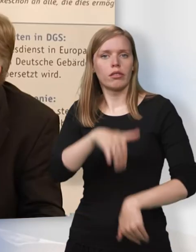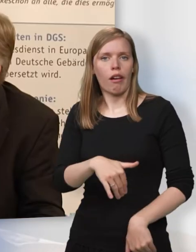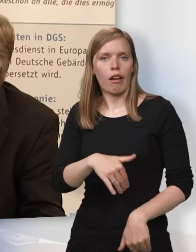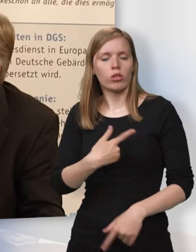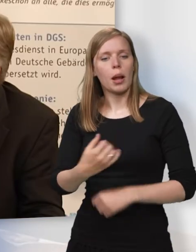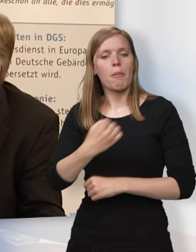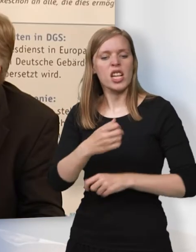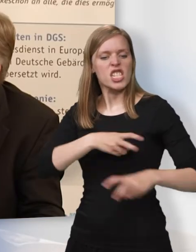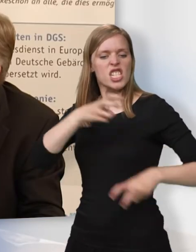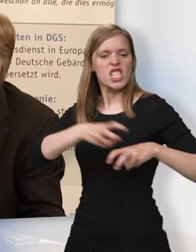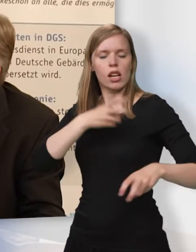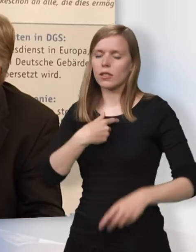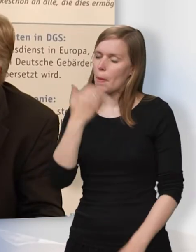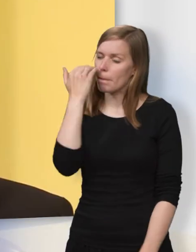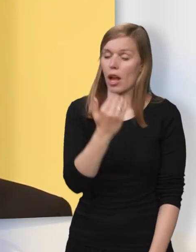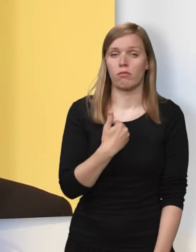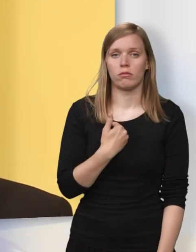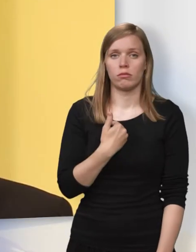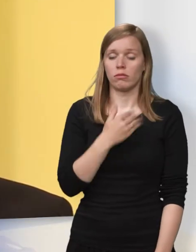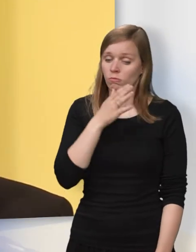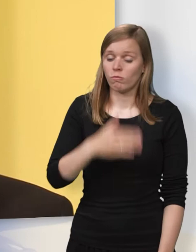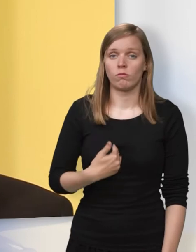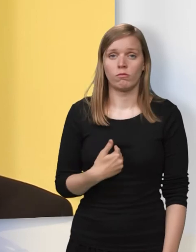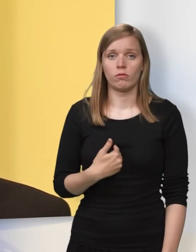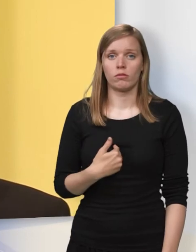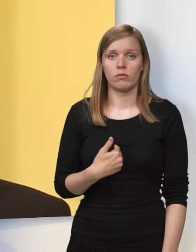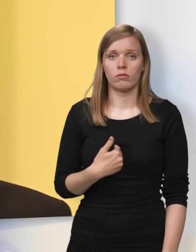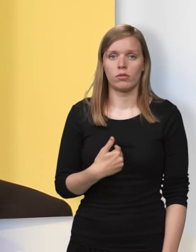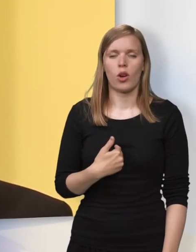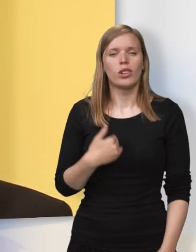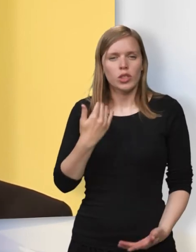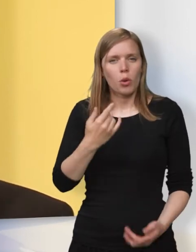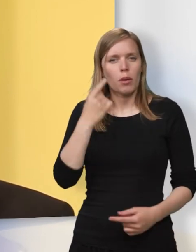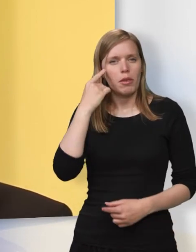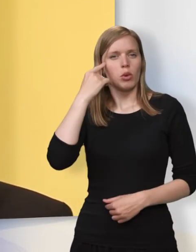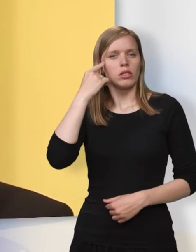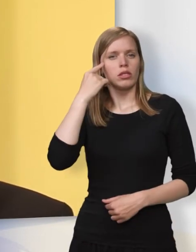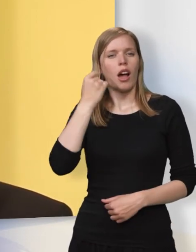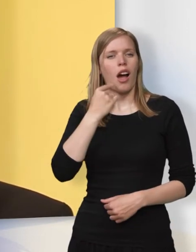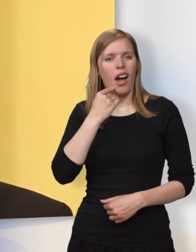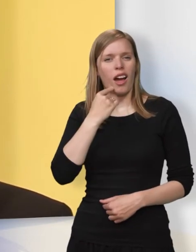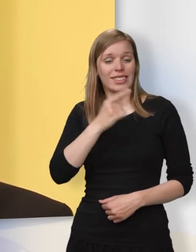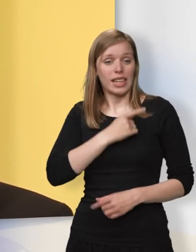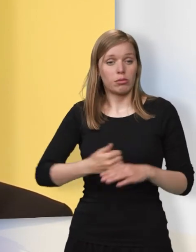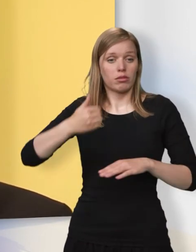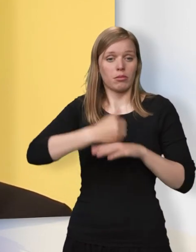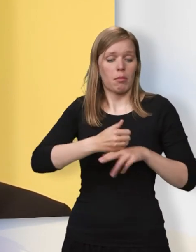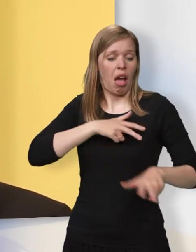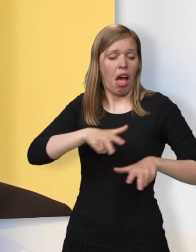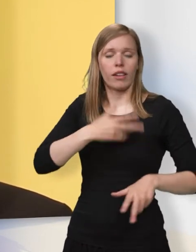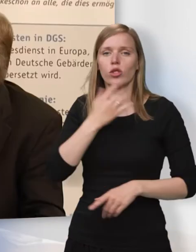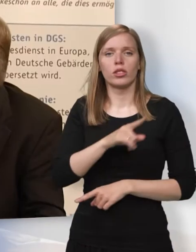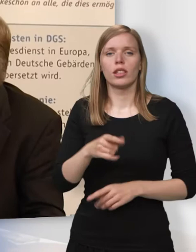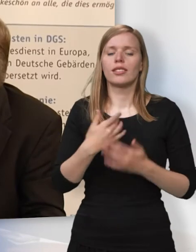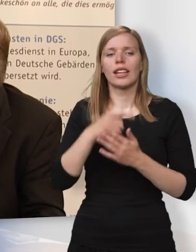paar Sterne haben. Und dieses Bewusstsein macht mich wahrscheinlich doch ein bisschen verträglicher für andere. Man weiß